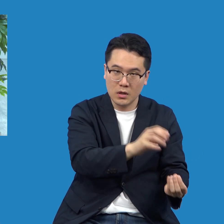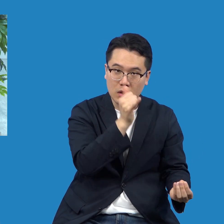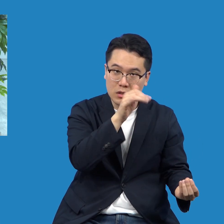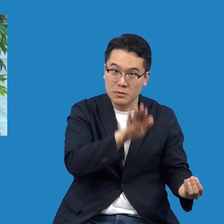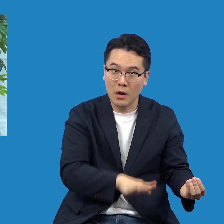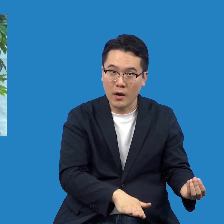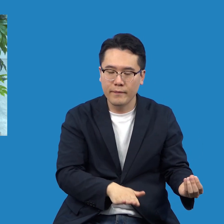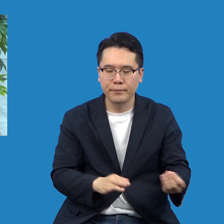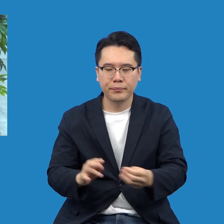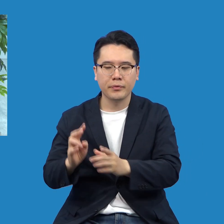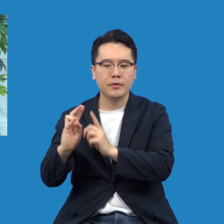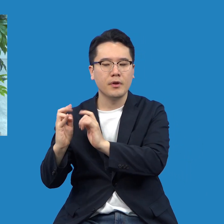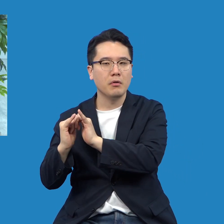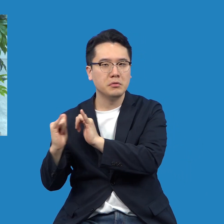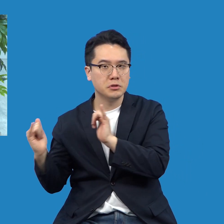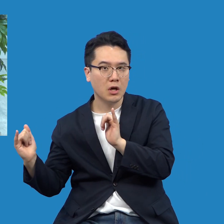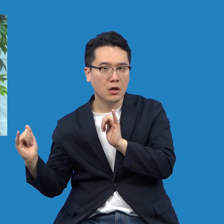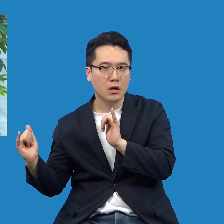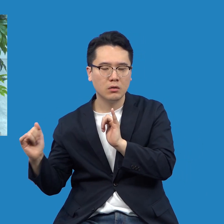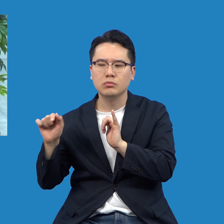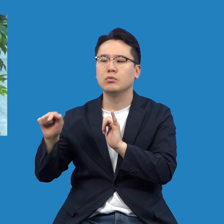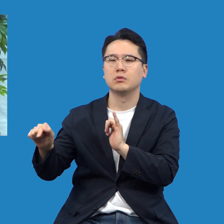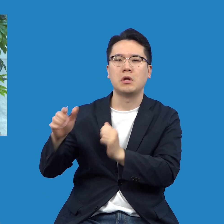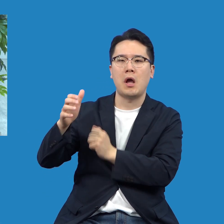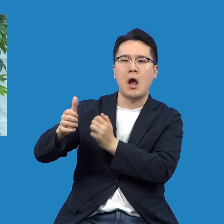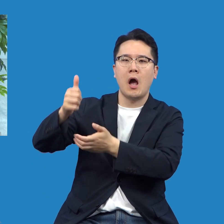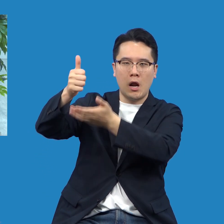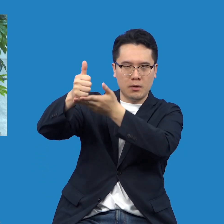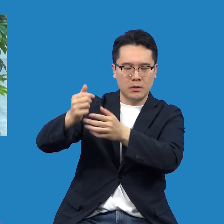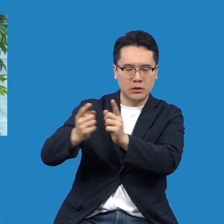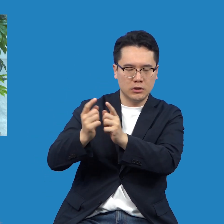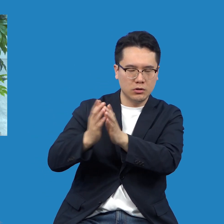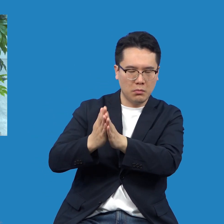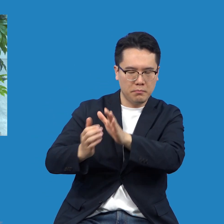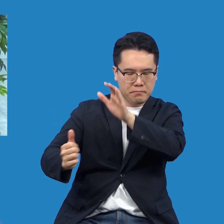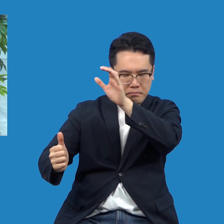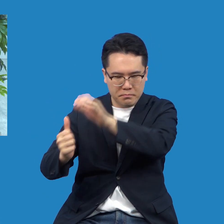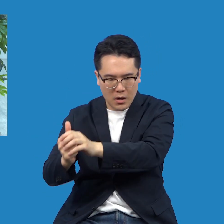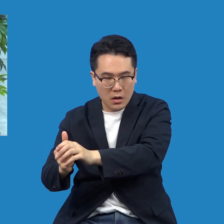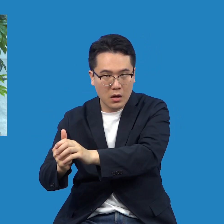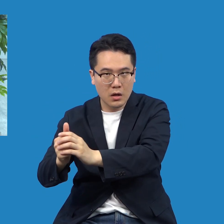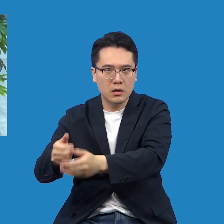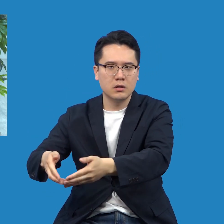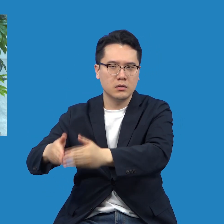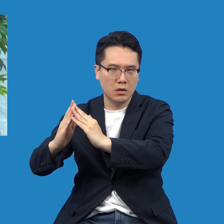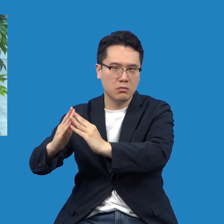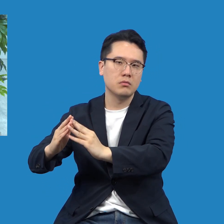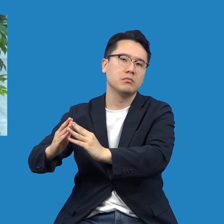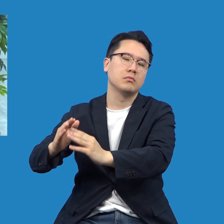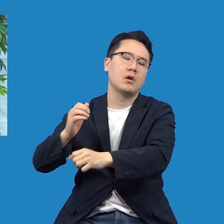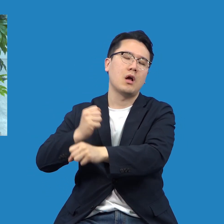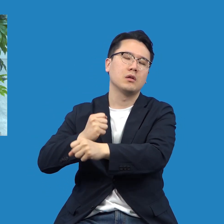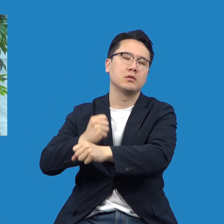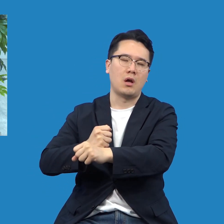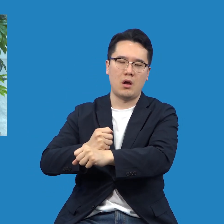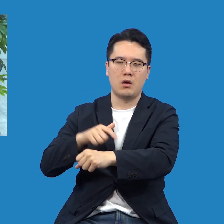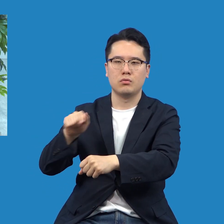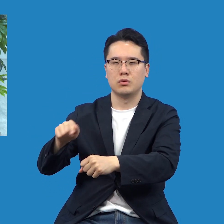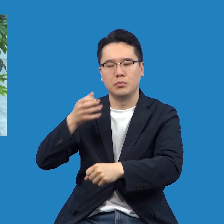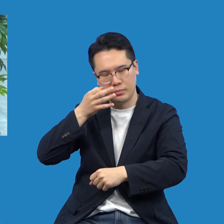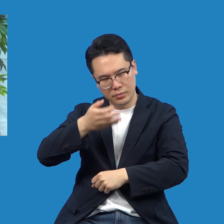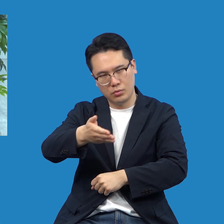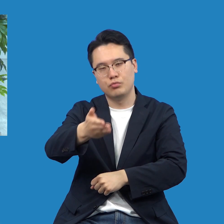예언자는 하나님께서 세우신다는 것을 역사 속에 보여주고 있는 거죠. 죽을